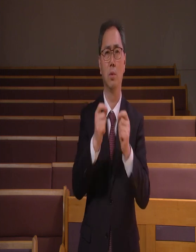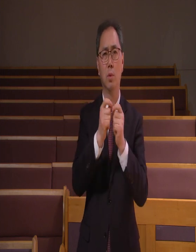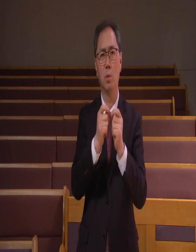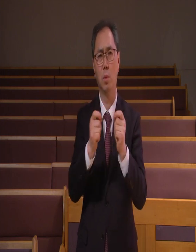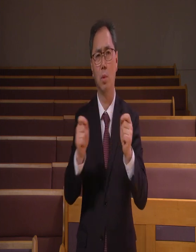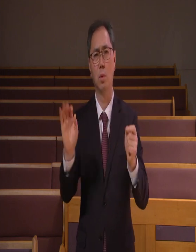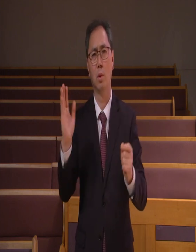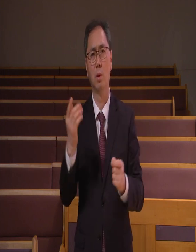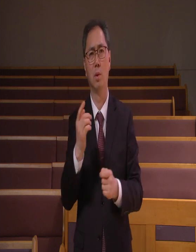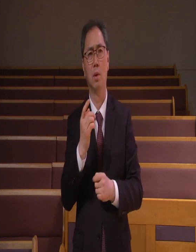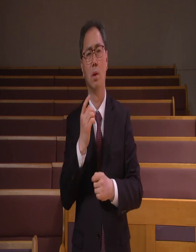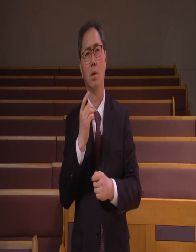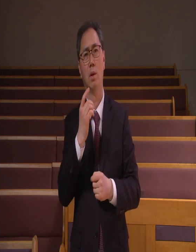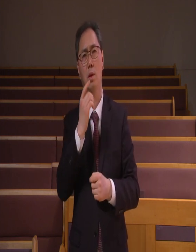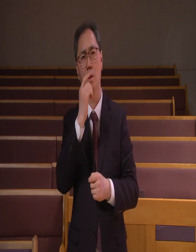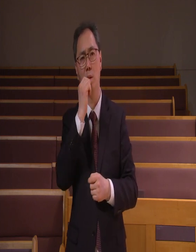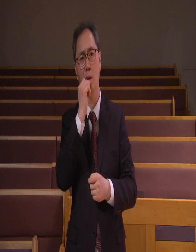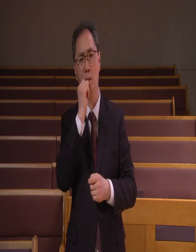녹슨